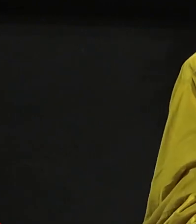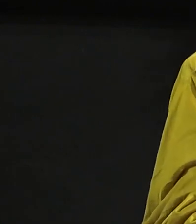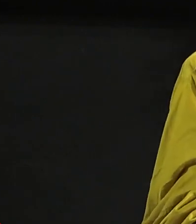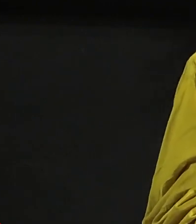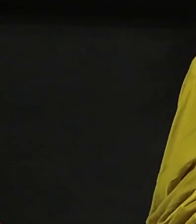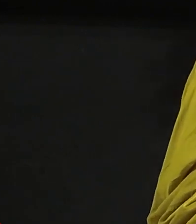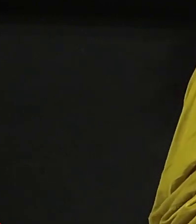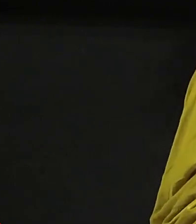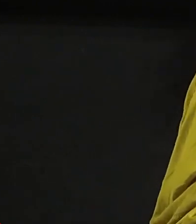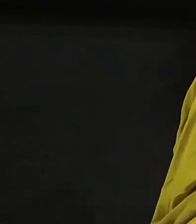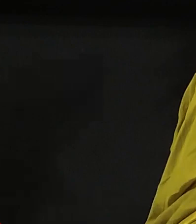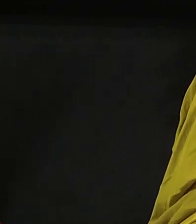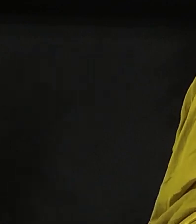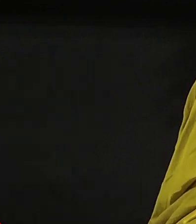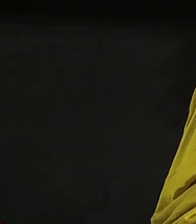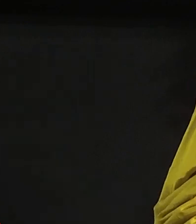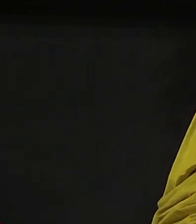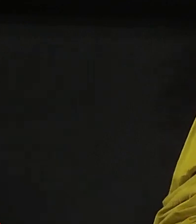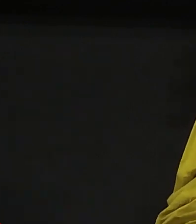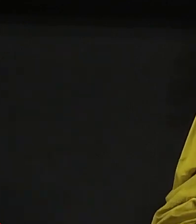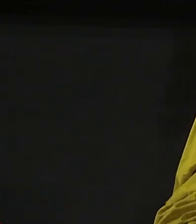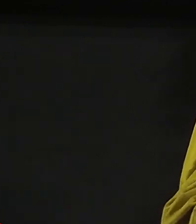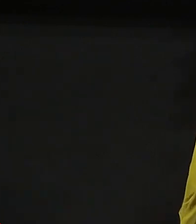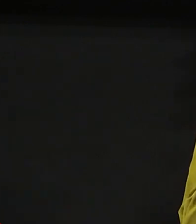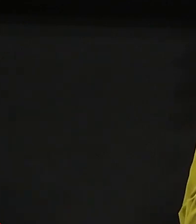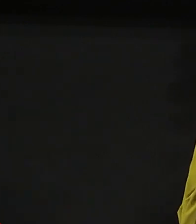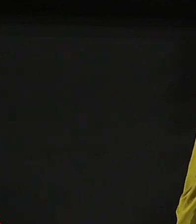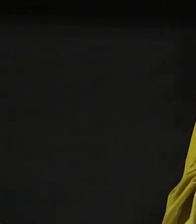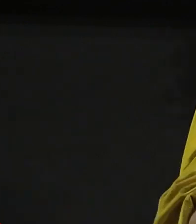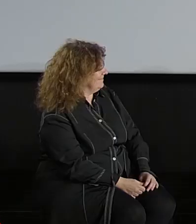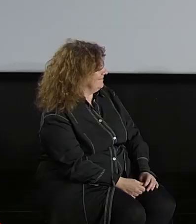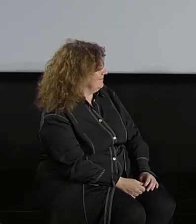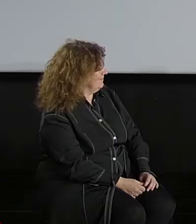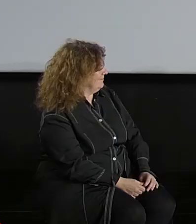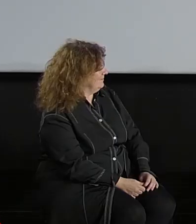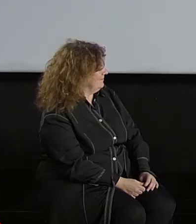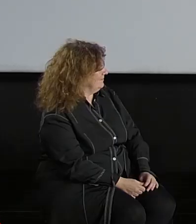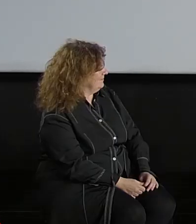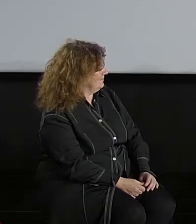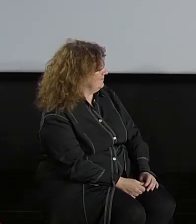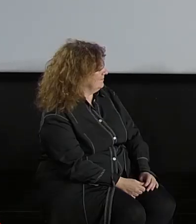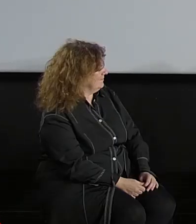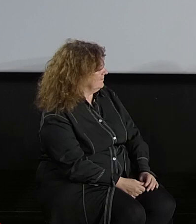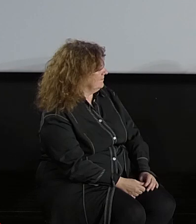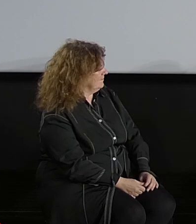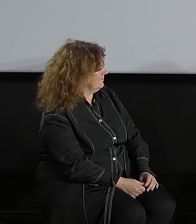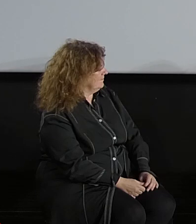no teatro en lengua de signos y yo era la profesora ella era la profesora chusa a través de la asociación pues empecé a contactar con